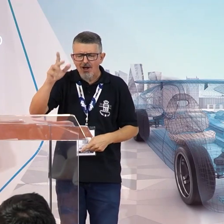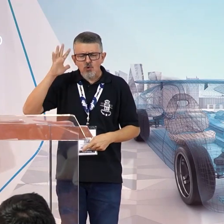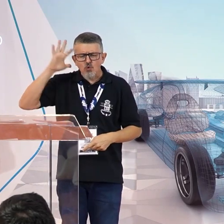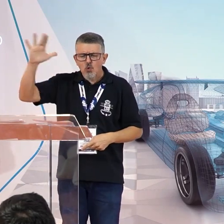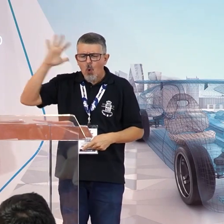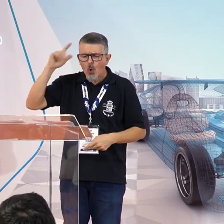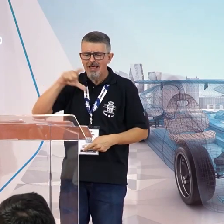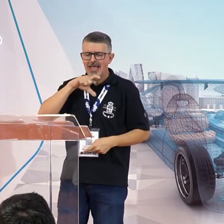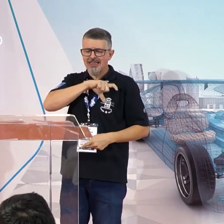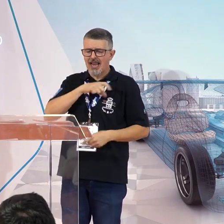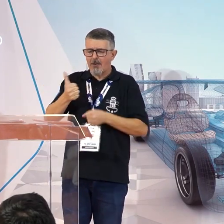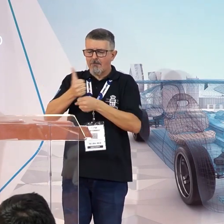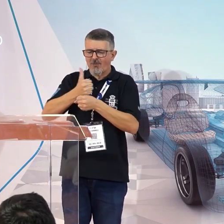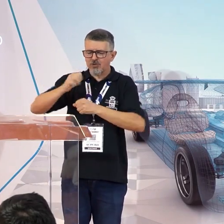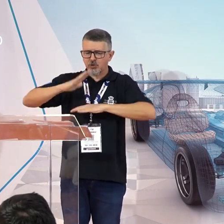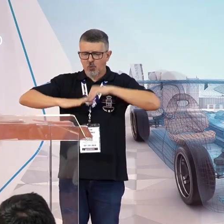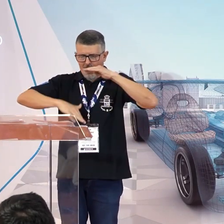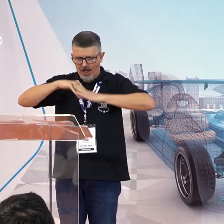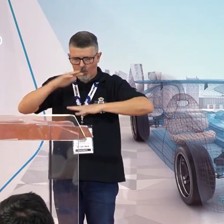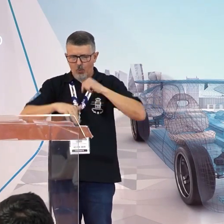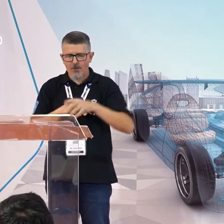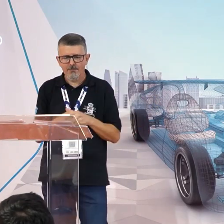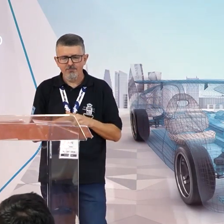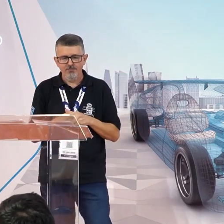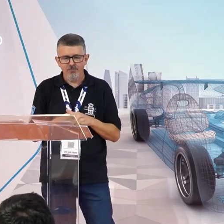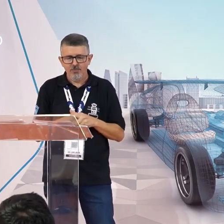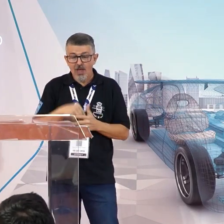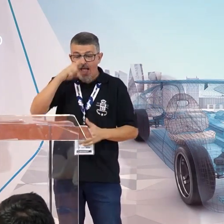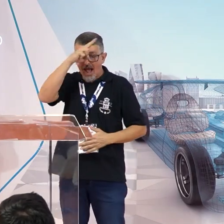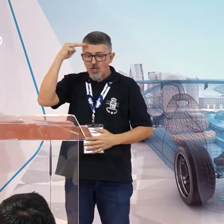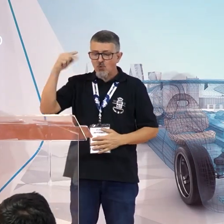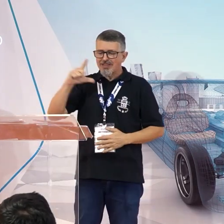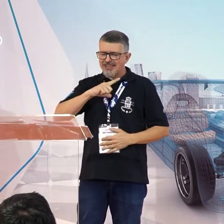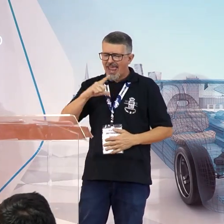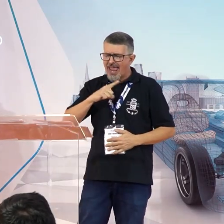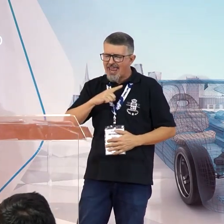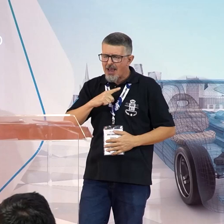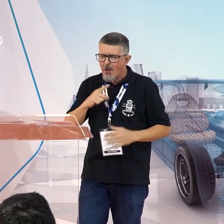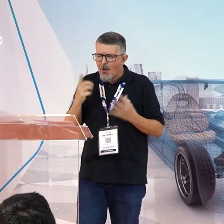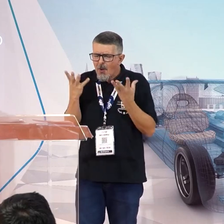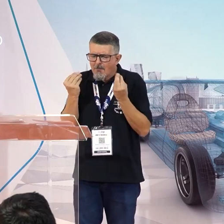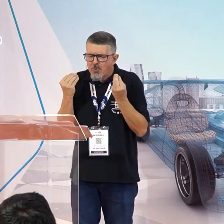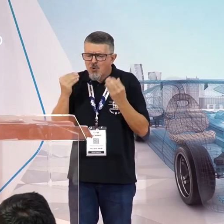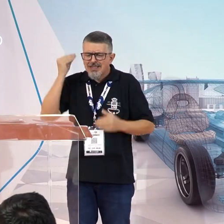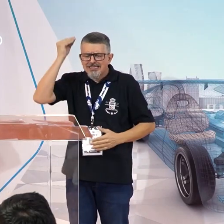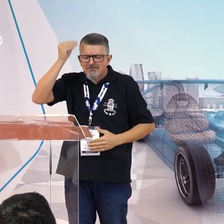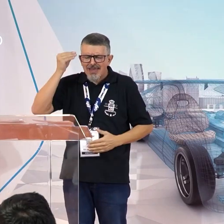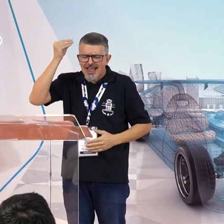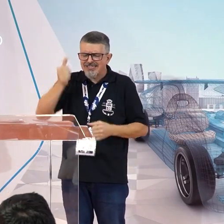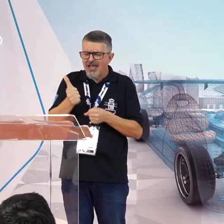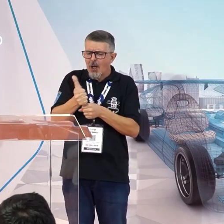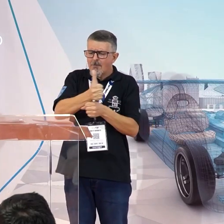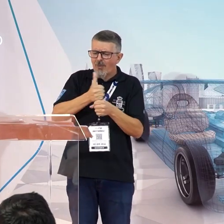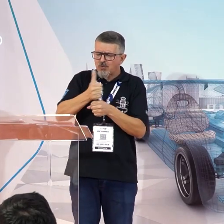conseguir o sonho da carteira profissional. Adilson, ele tem muita experiência